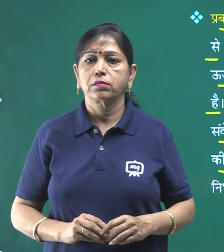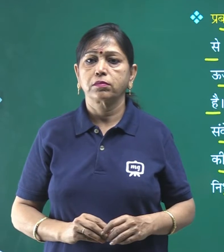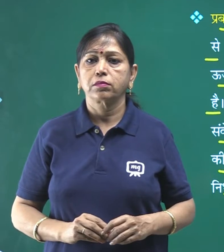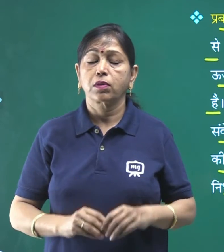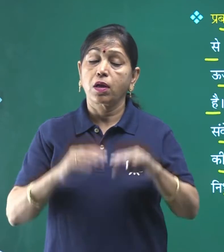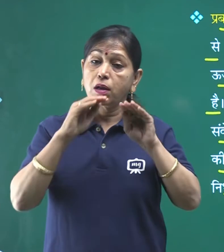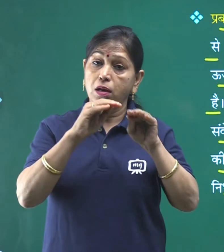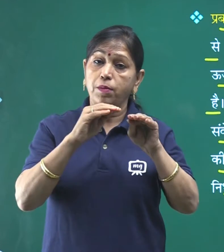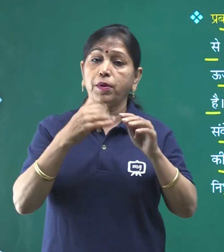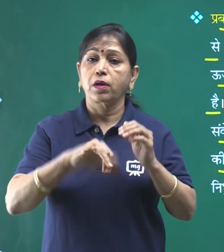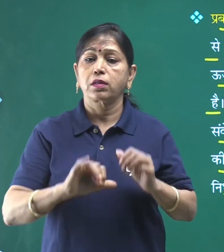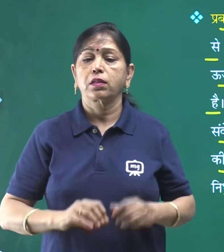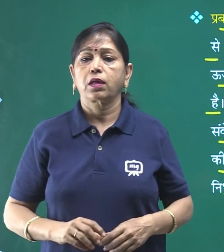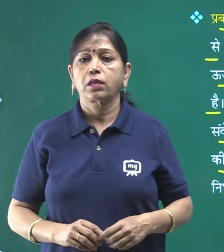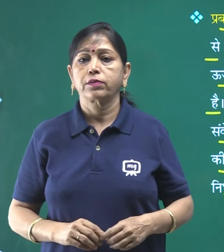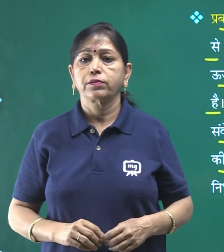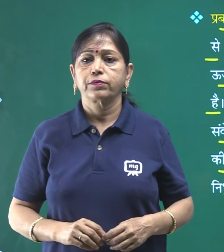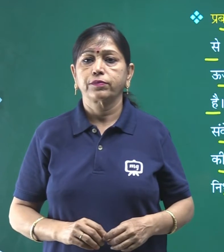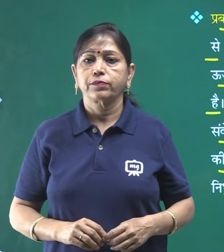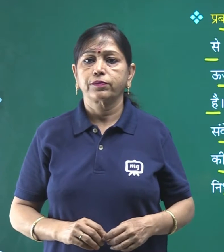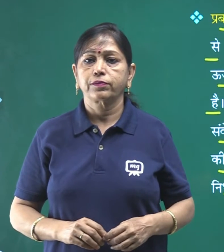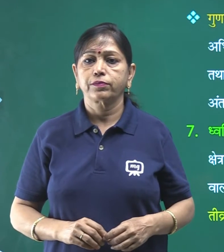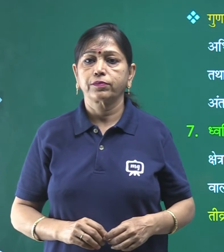निर्भर करता है।